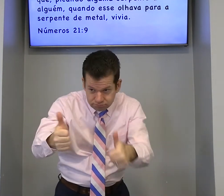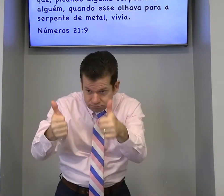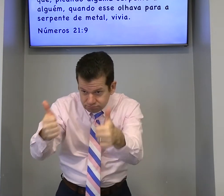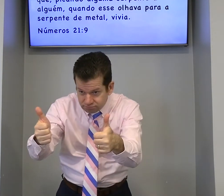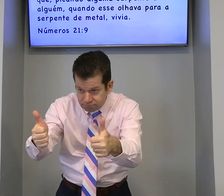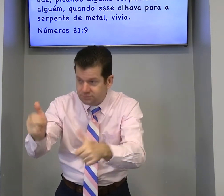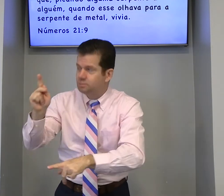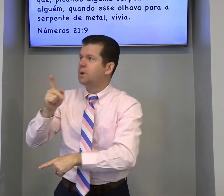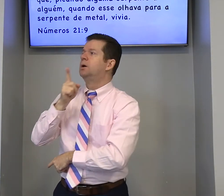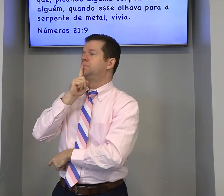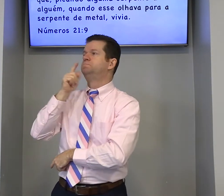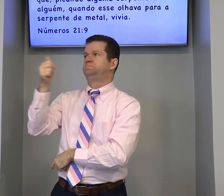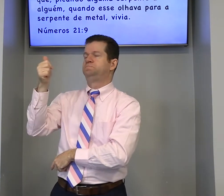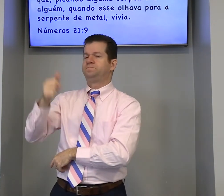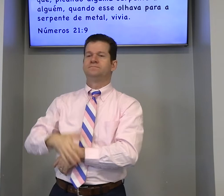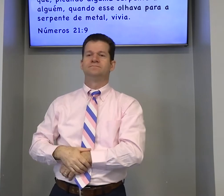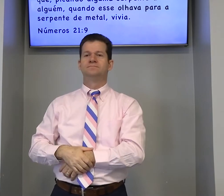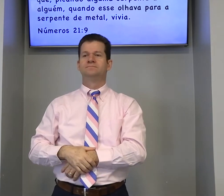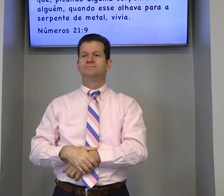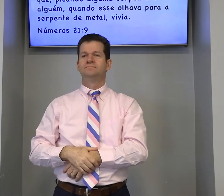Entendeu? Tudo bem.